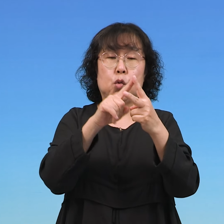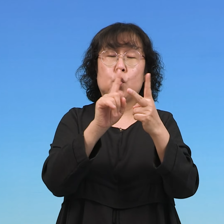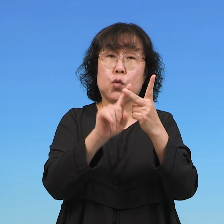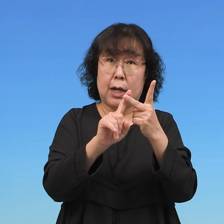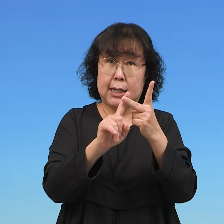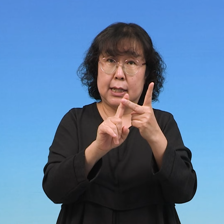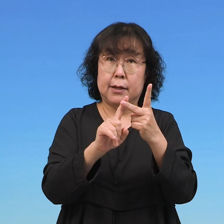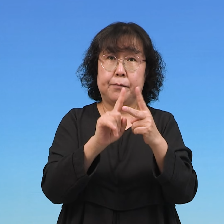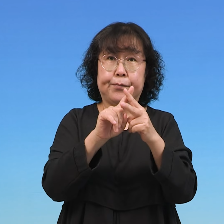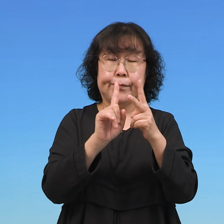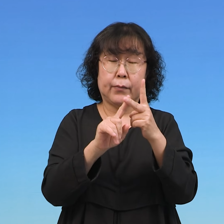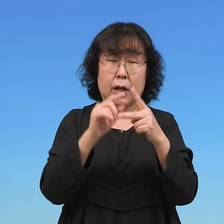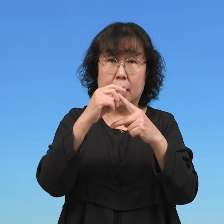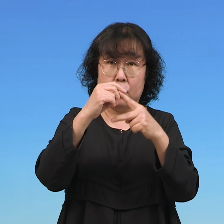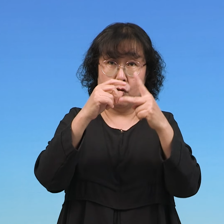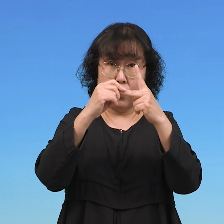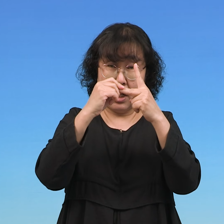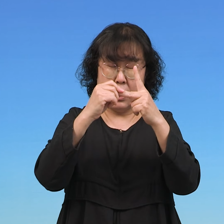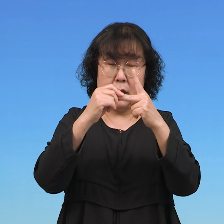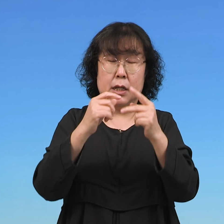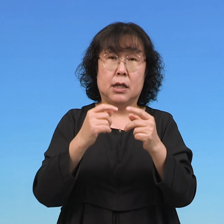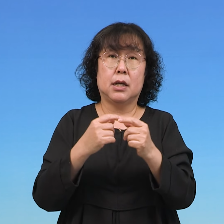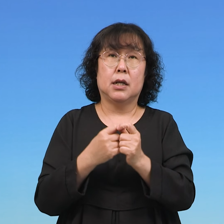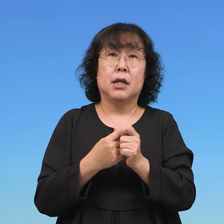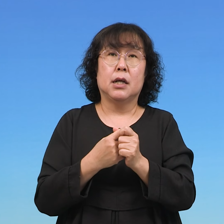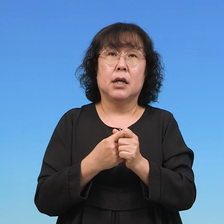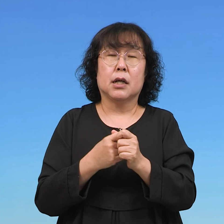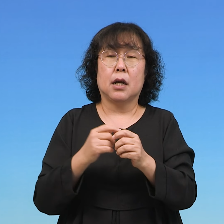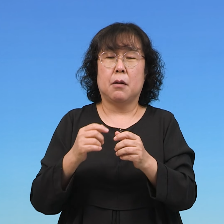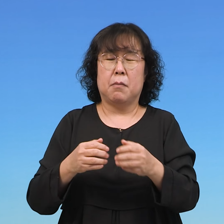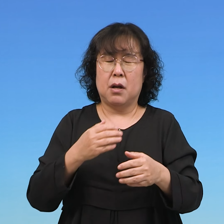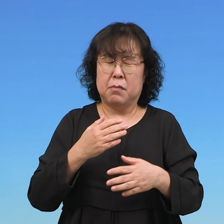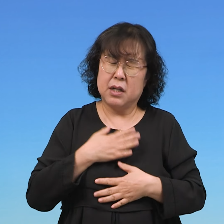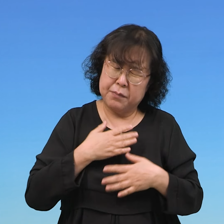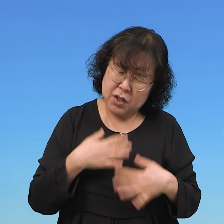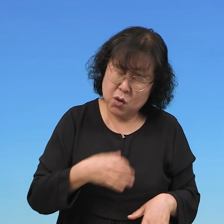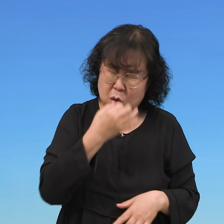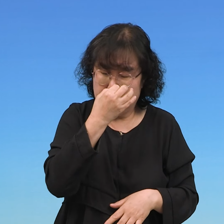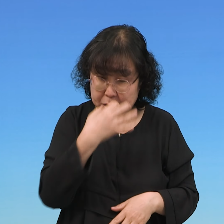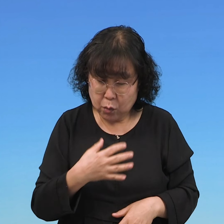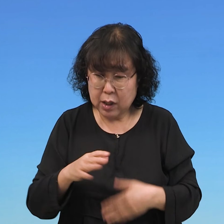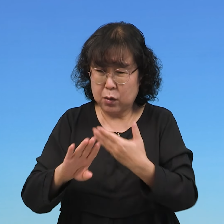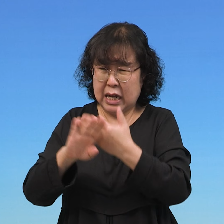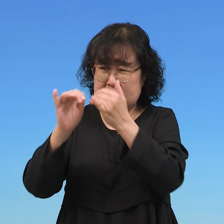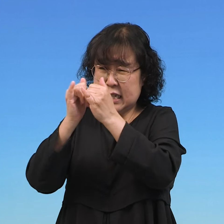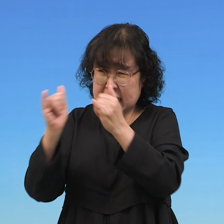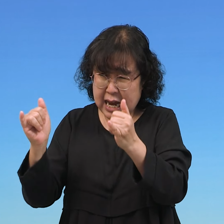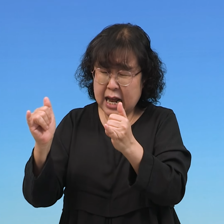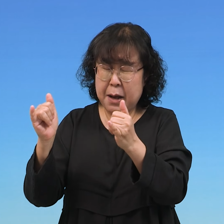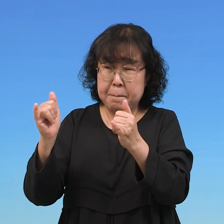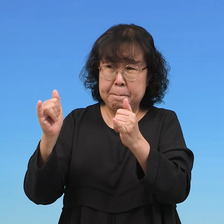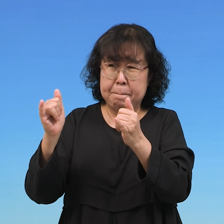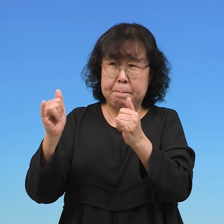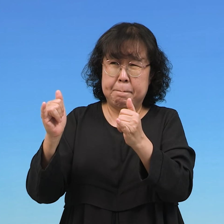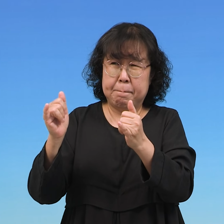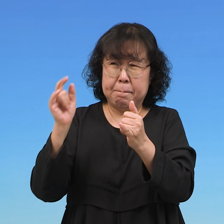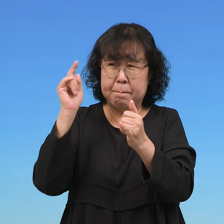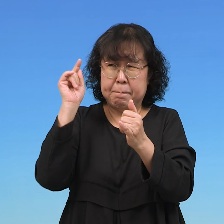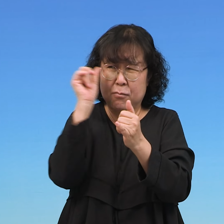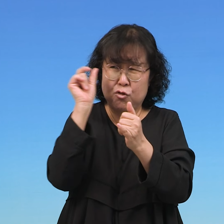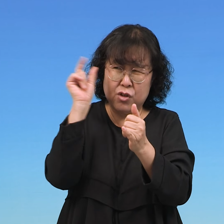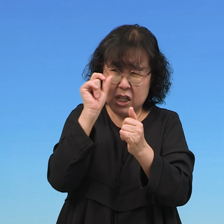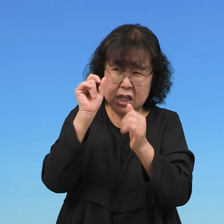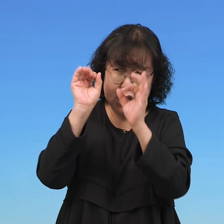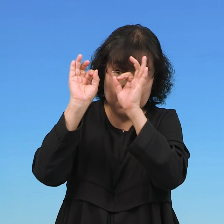이 대안이라 그럴까요? 우리가 이런 피곤한 삶, 늘 사람 눈치를 보는 삶, 늘 마음에 흔쾌하지 않은 이런